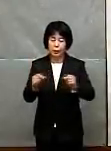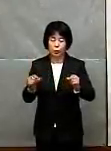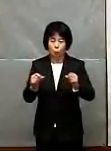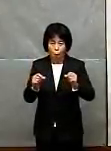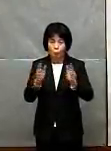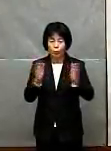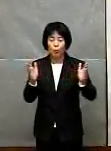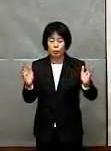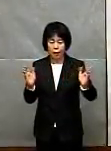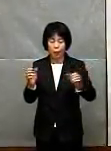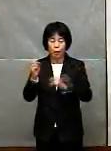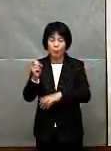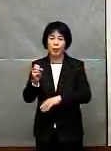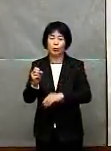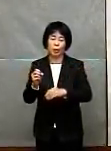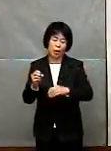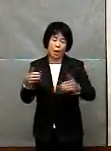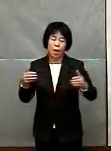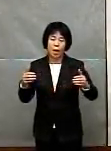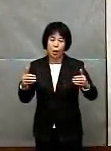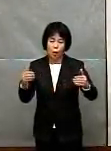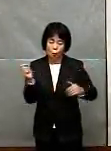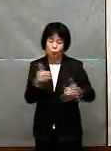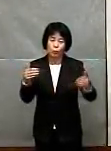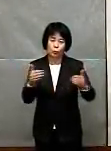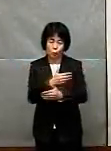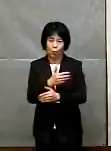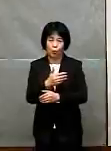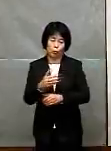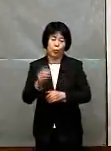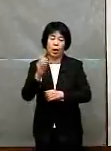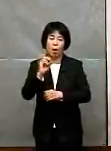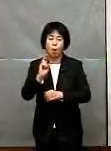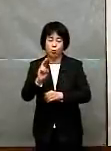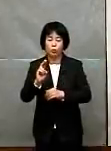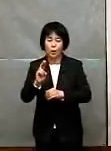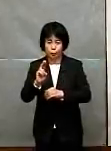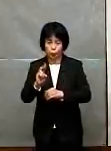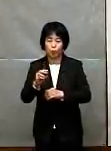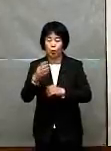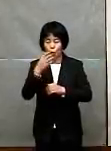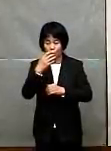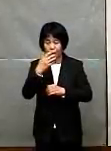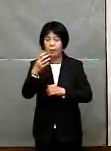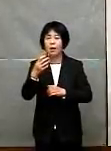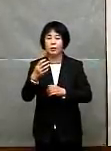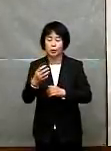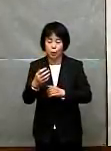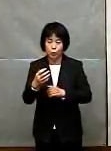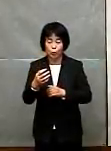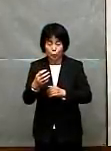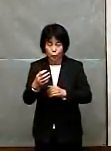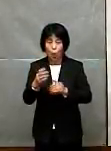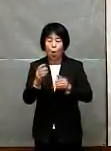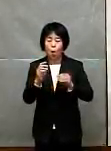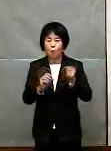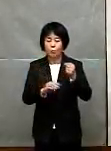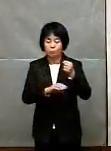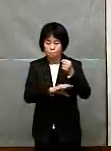る高速道路や大宇羽越新幹線などの交通インフラの早期整備